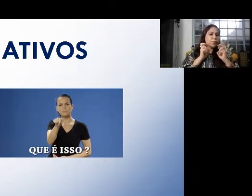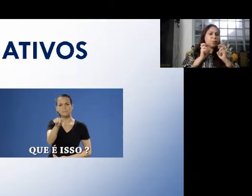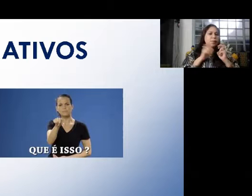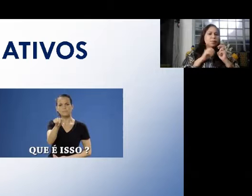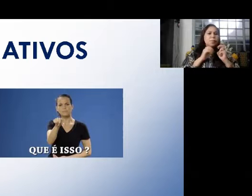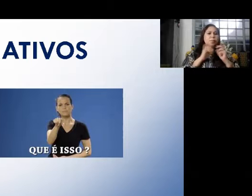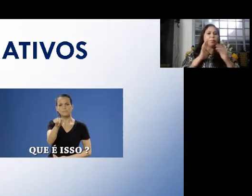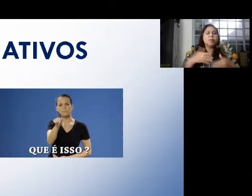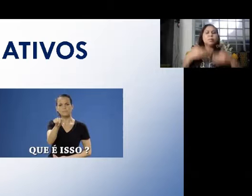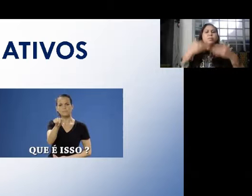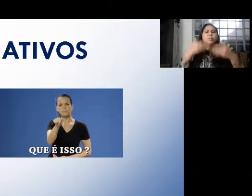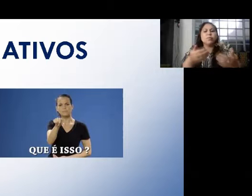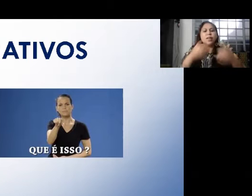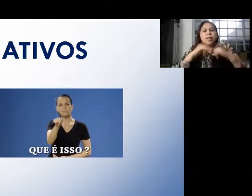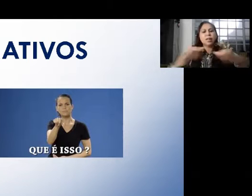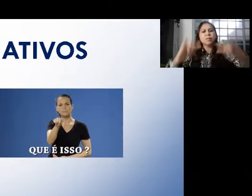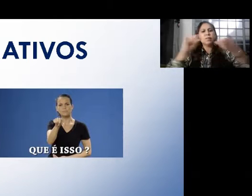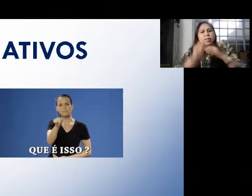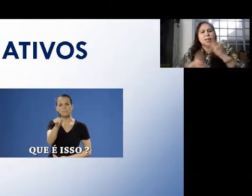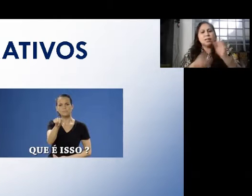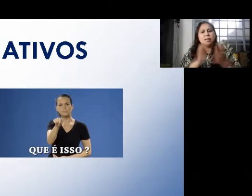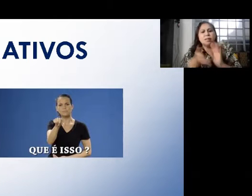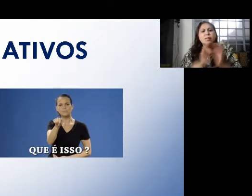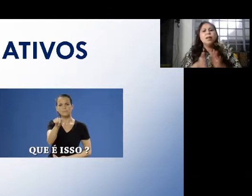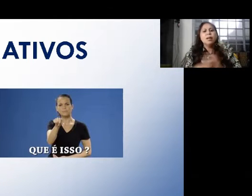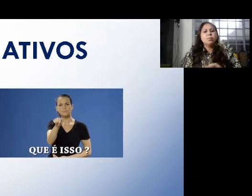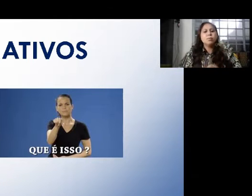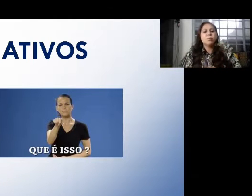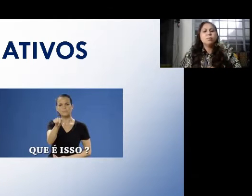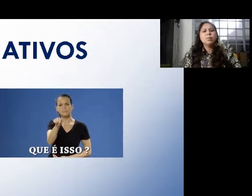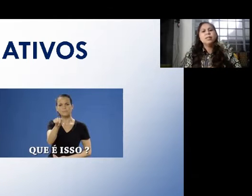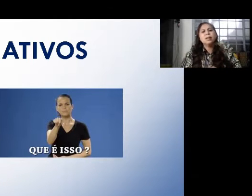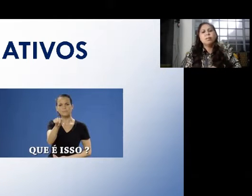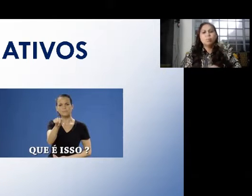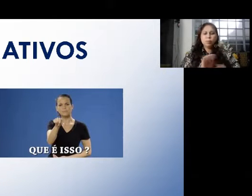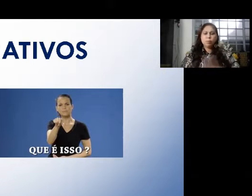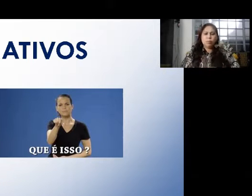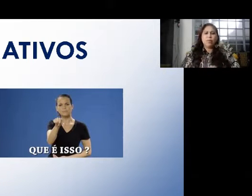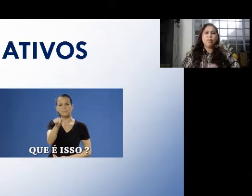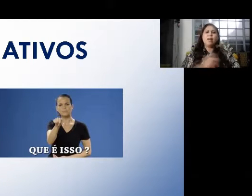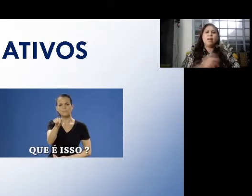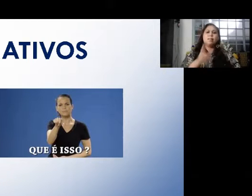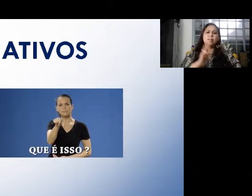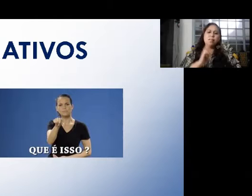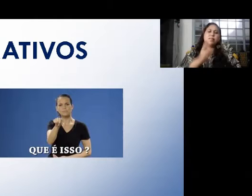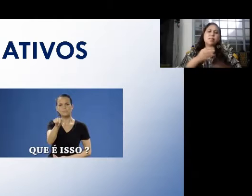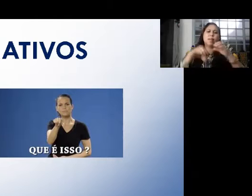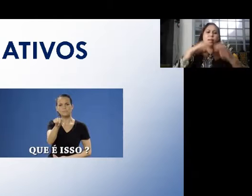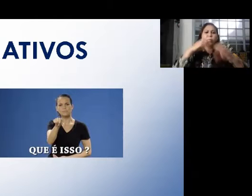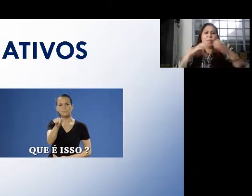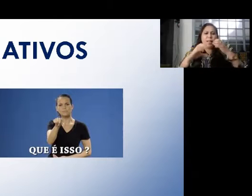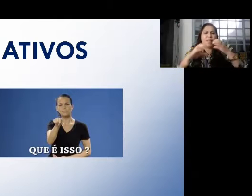eu sou o receptor. Quando eu estou falando ou sinalizando, eu sou o interlocutor. Então, há essa inversão